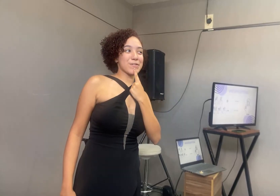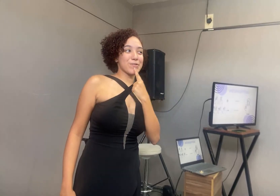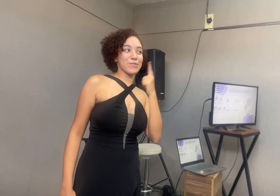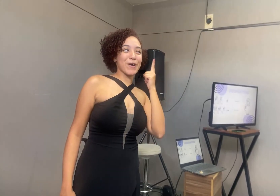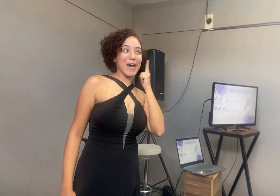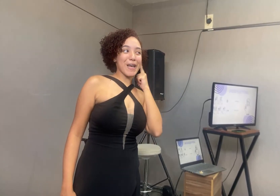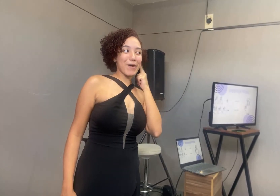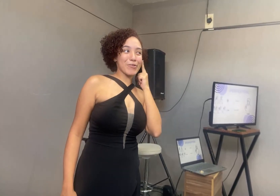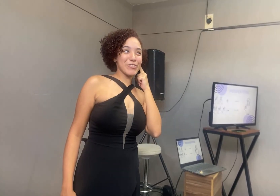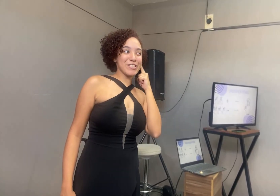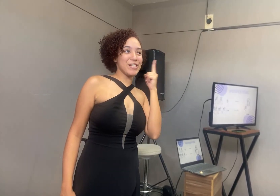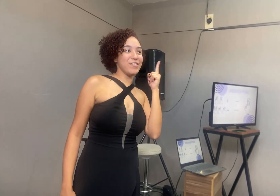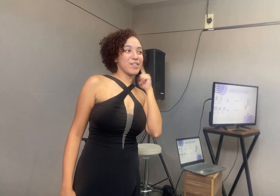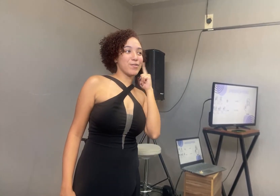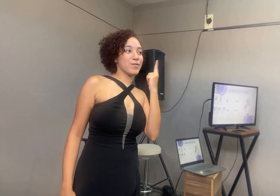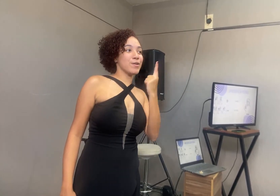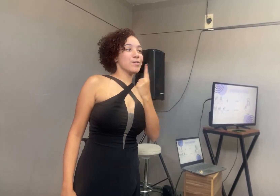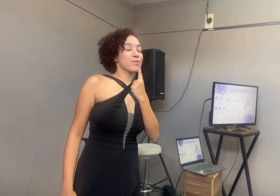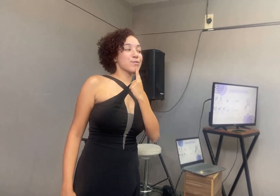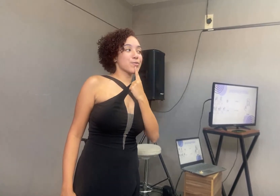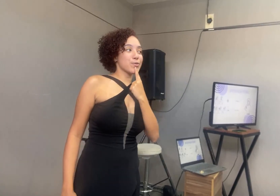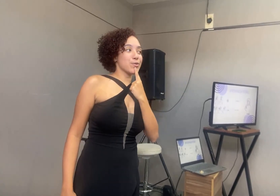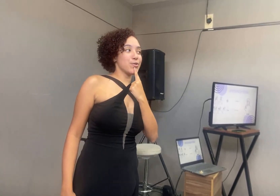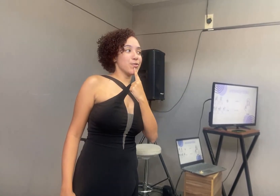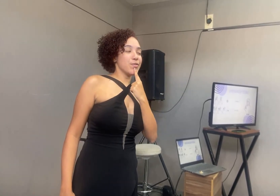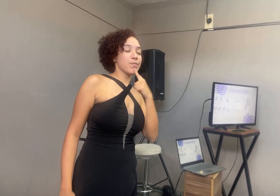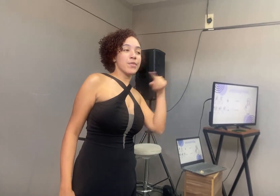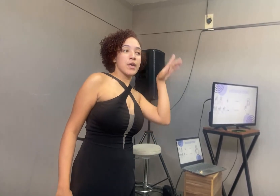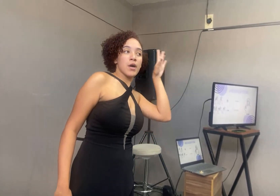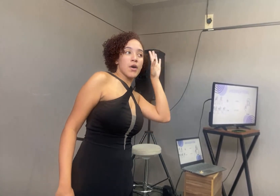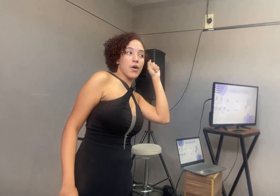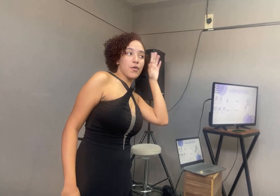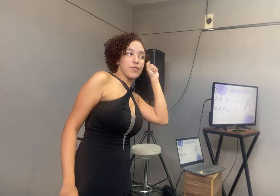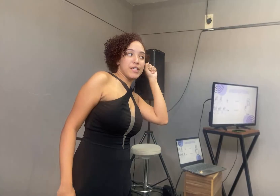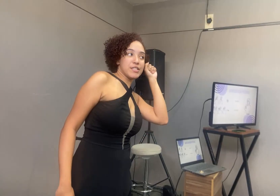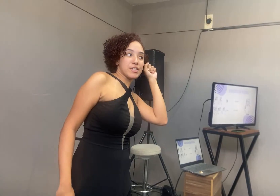escuta o canal de Tirtão, surdo, ouvinte,